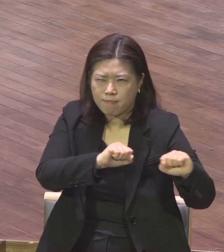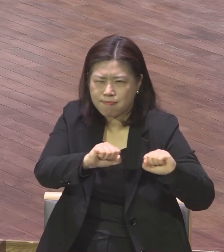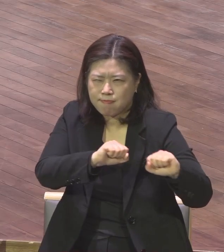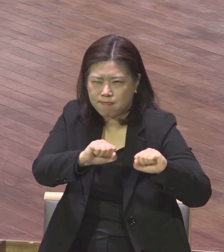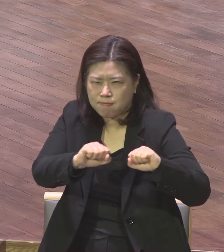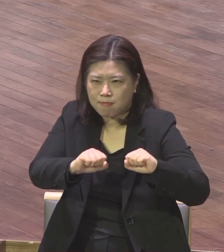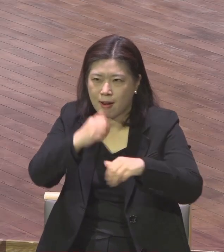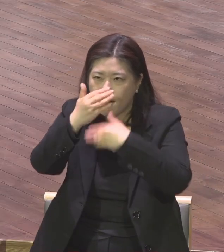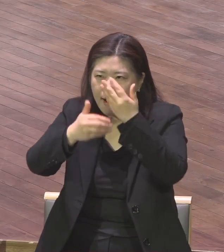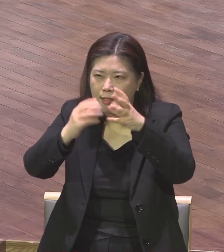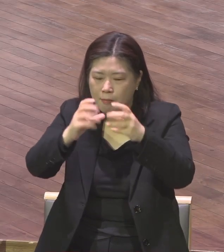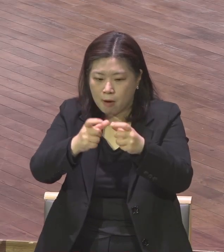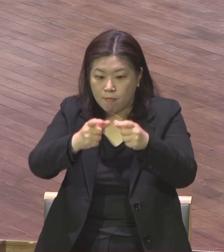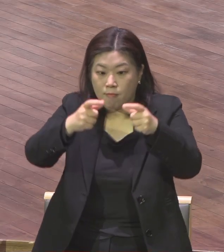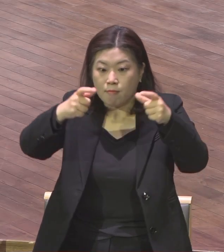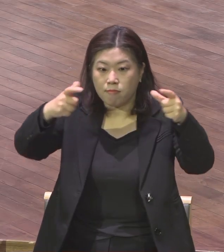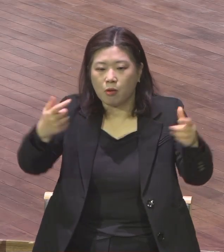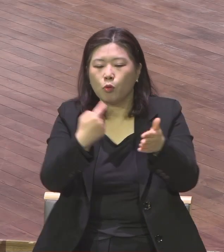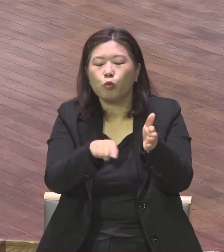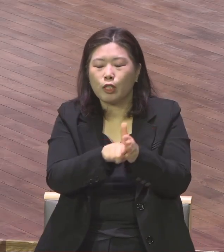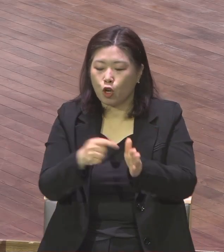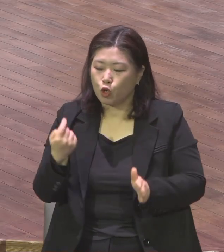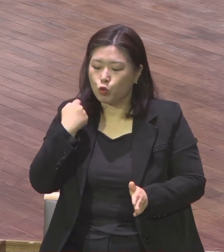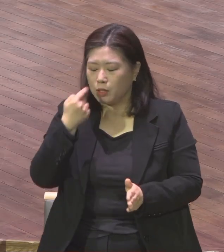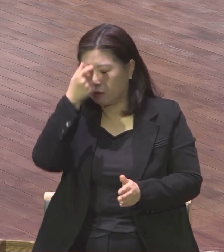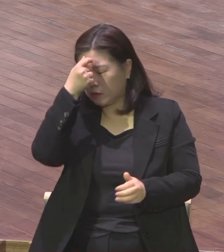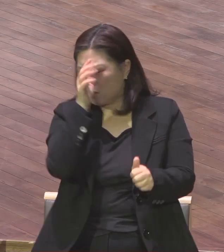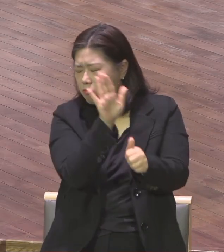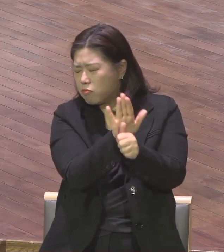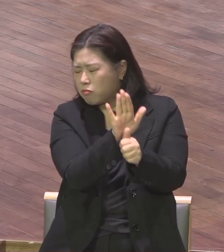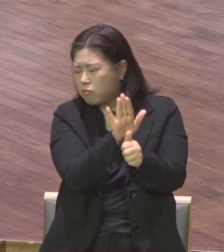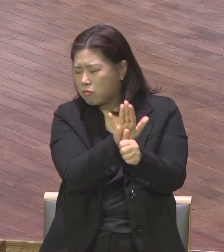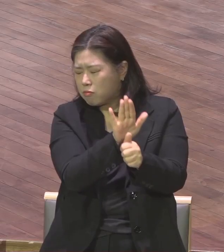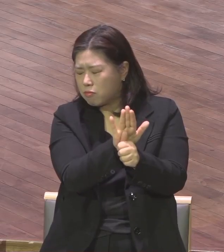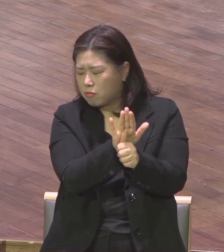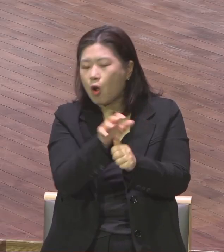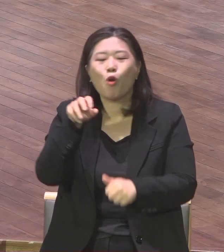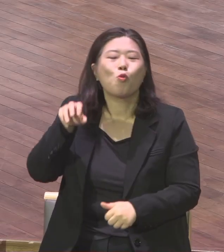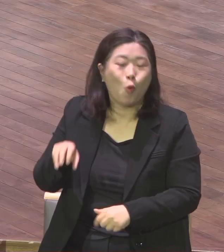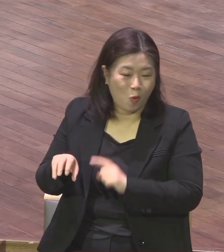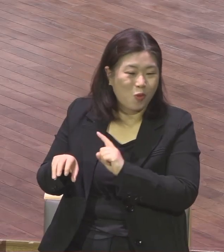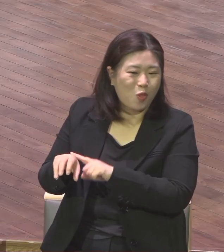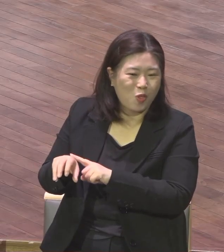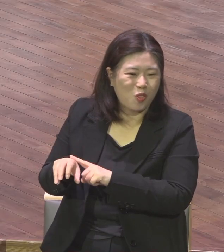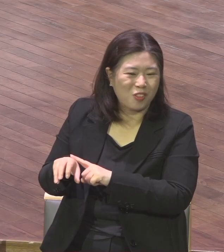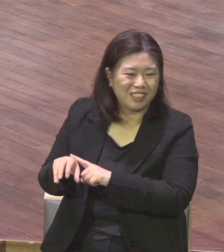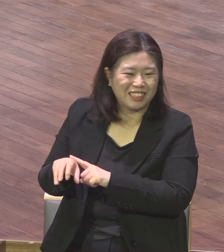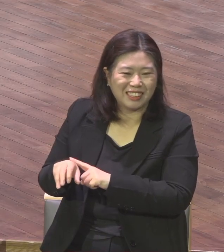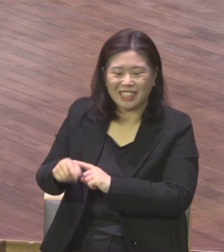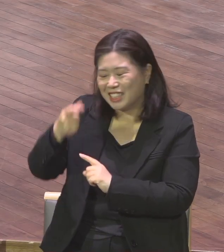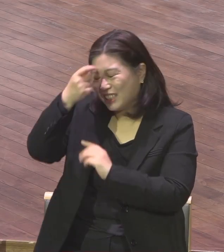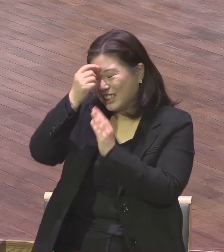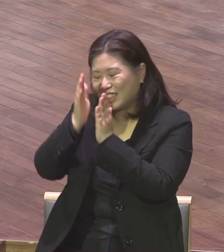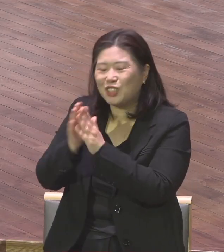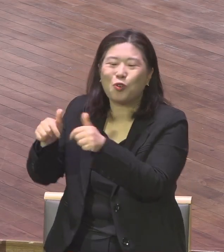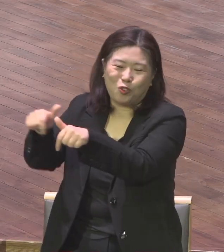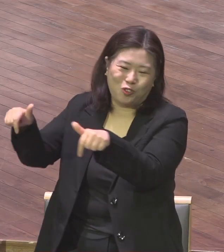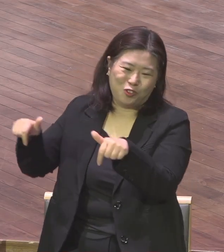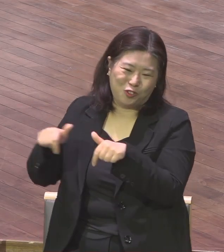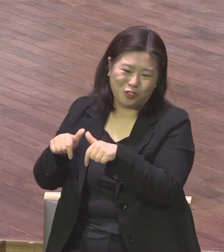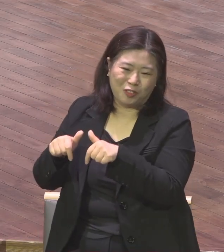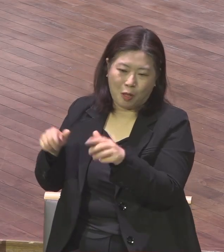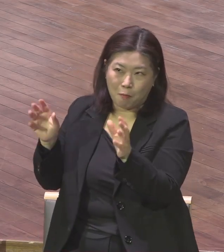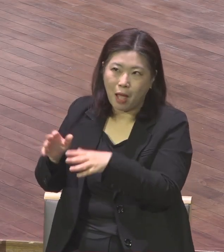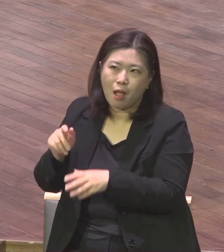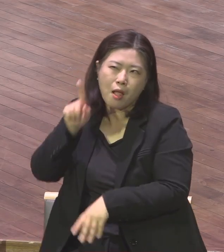사역해 나갈 수 있도록 정보 기도국, 이분들은 용사들입니다. 기도 용사들. 이들이 뭉쳐서 함께